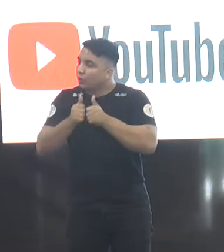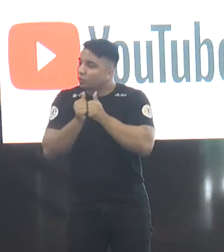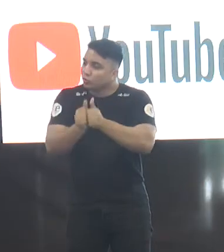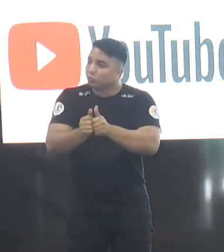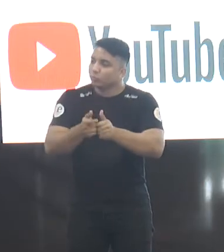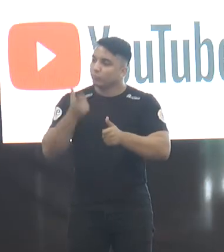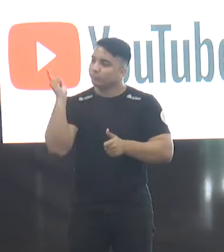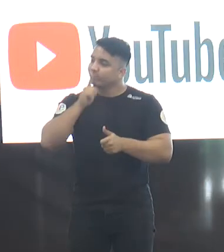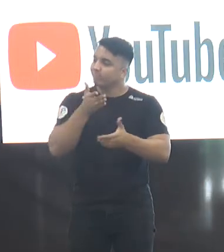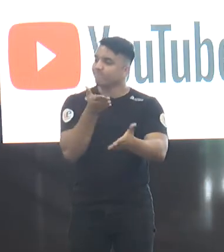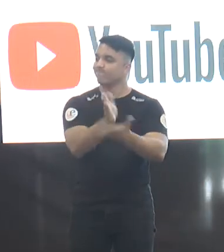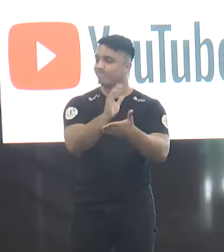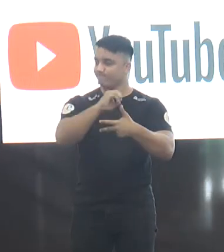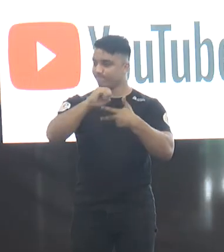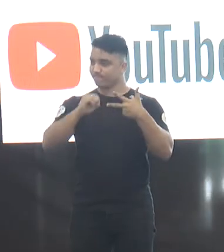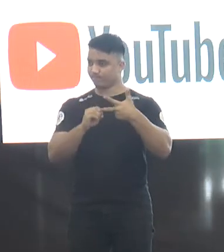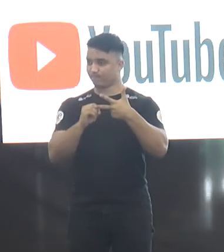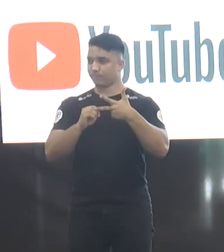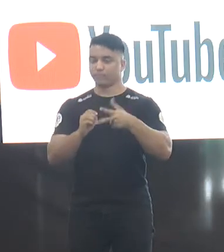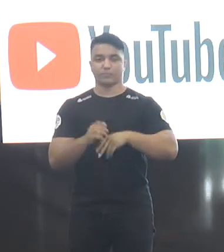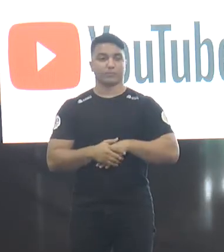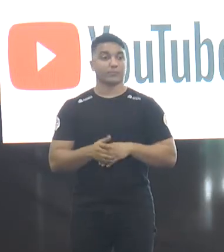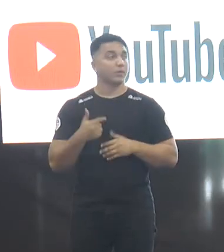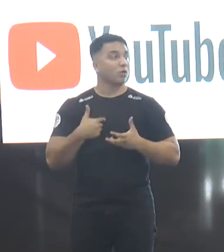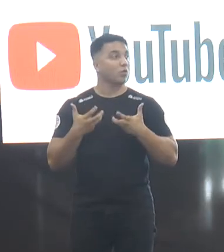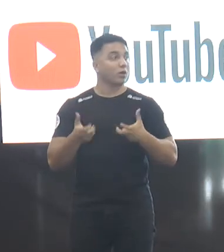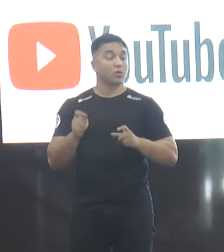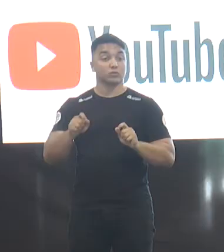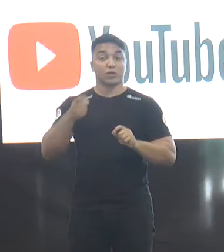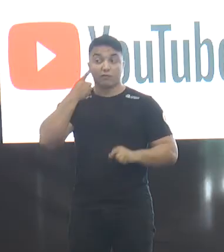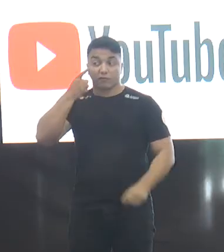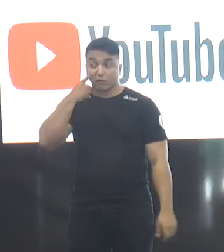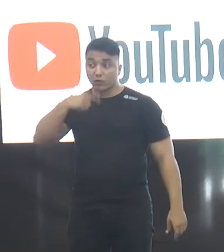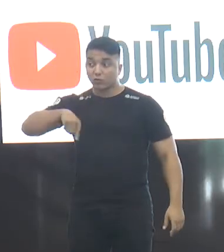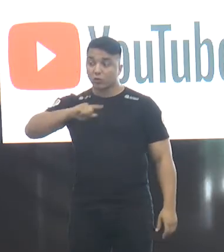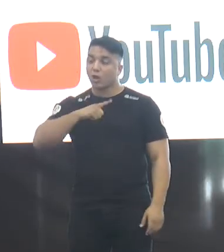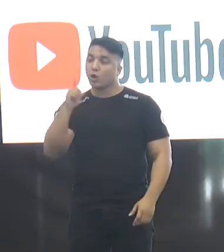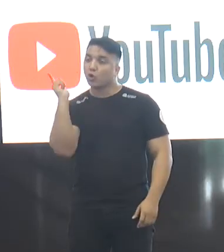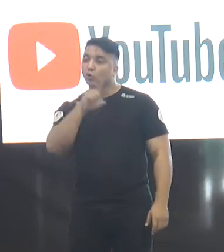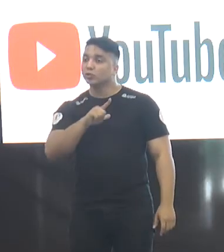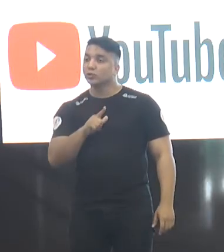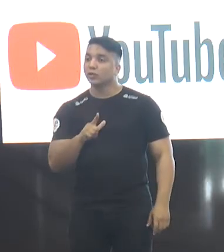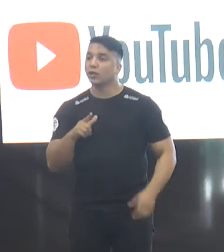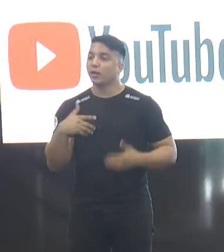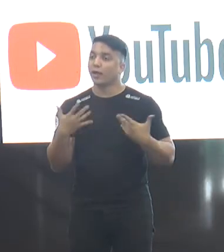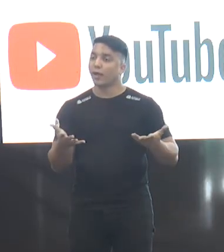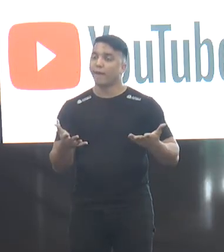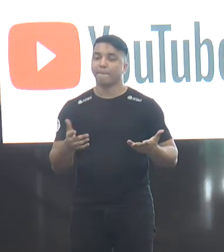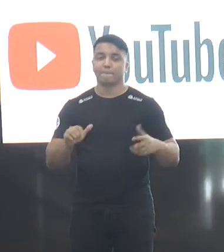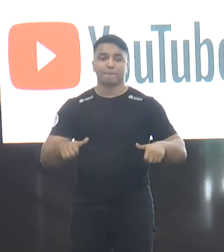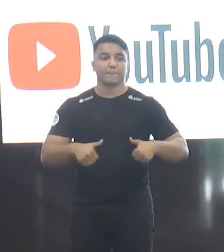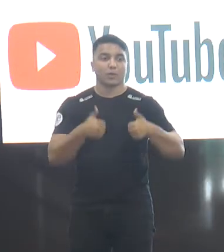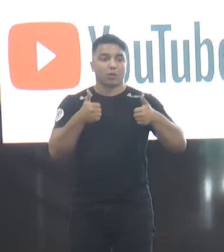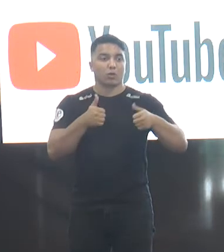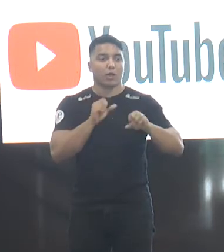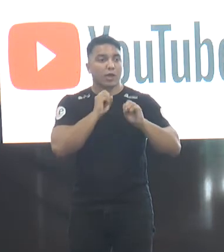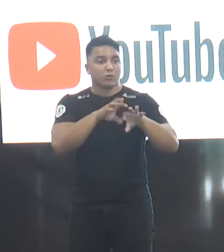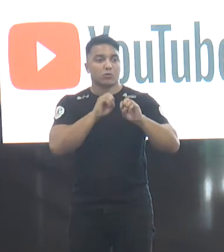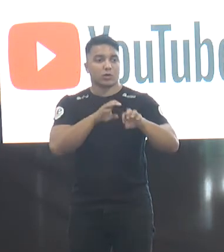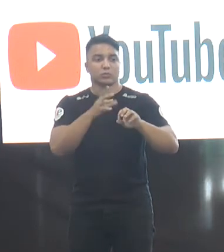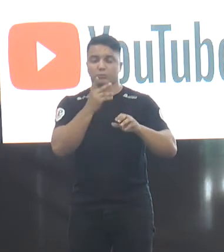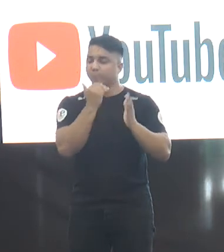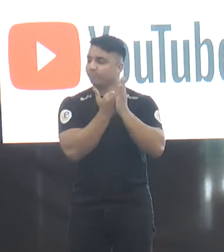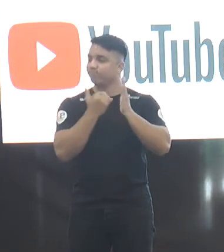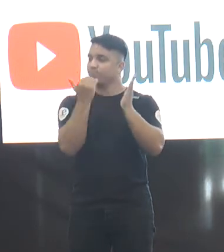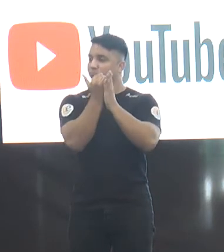se garantir. Eu queria que vocês pudessem ter uma chance de ter educação de